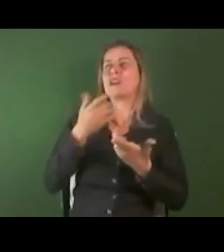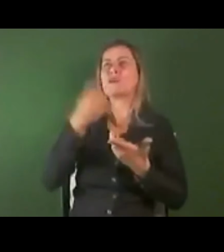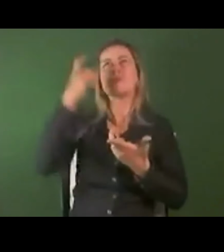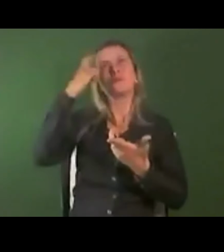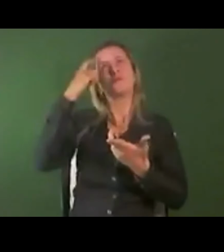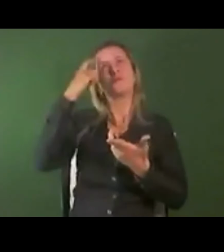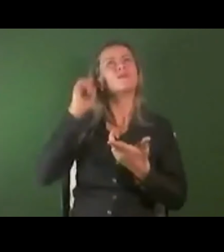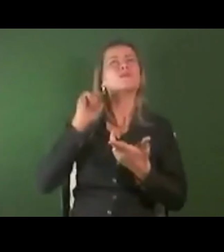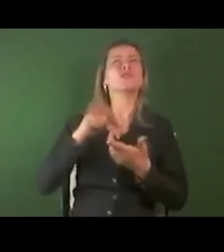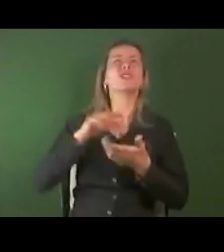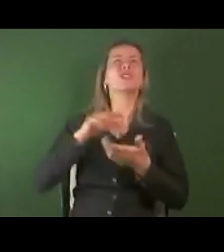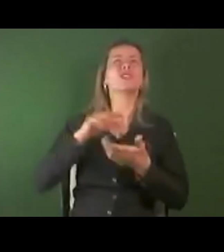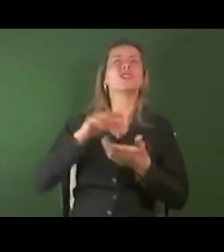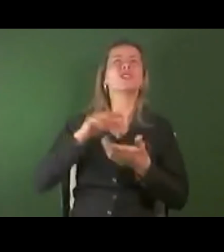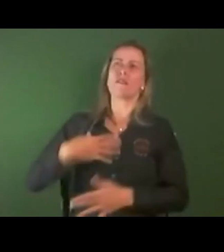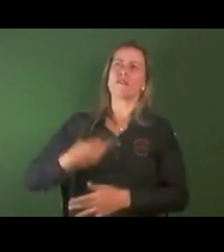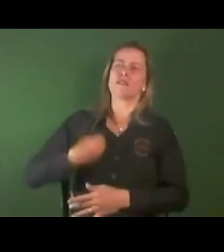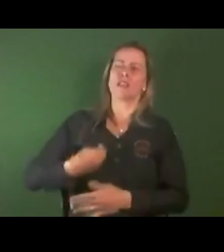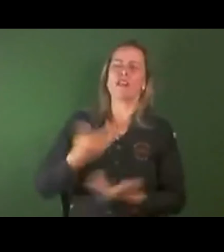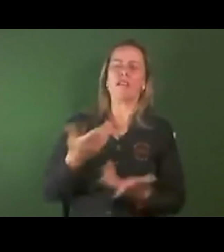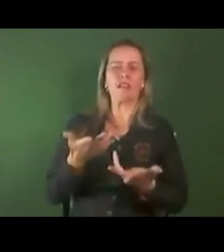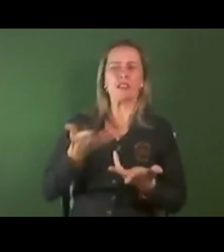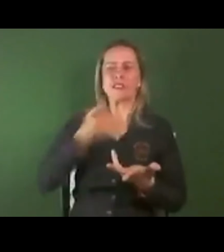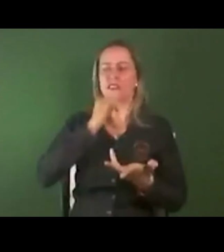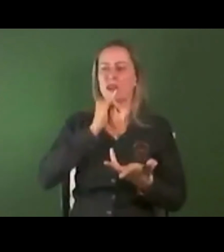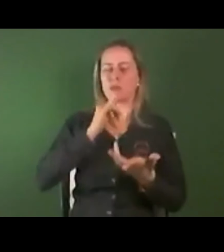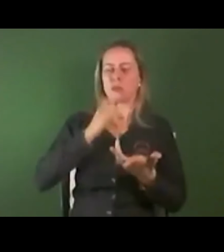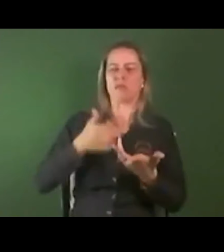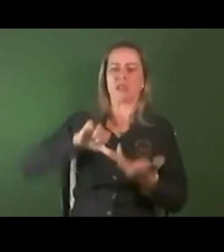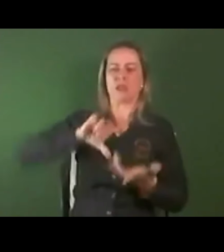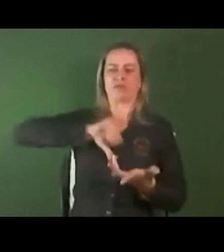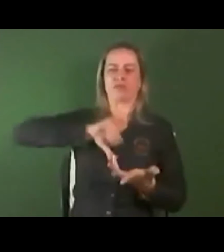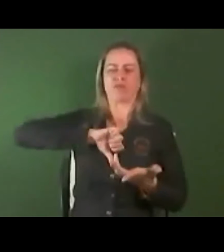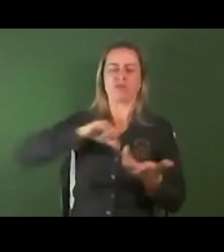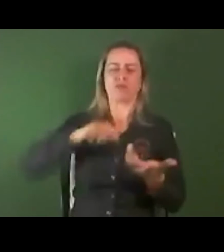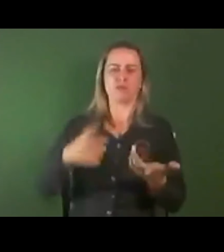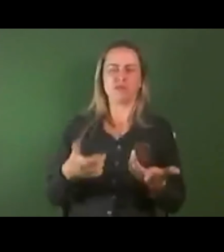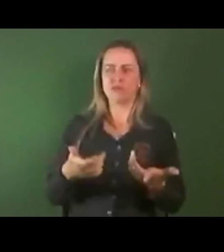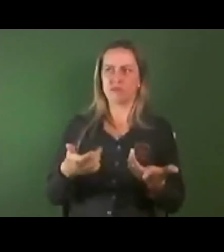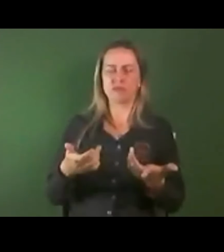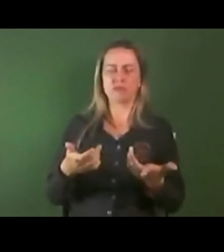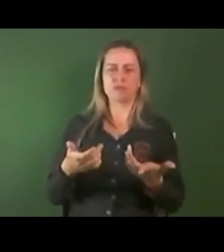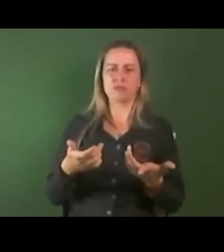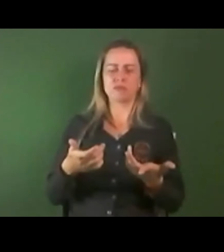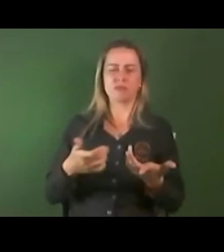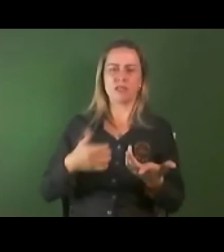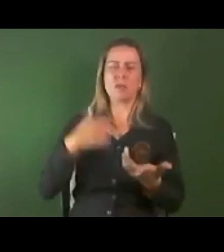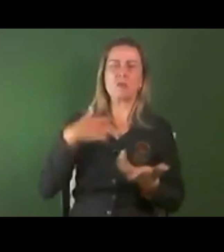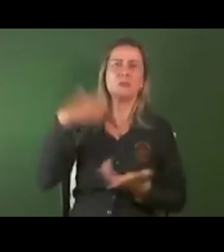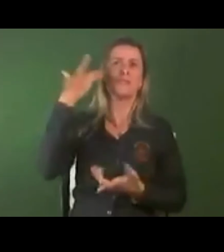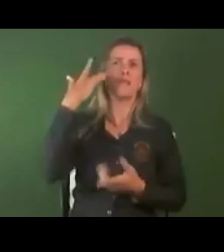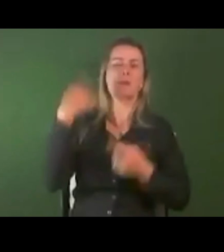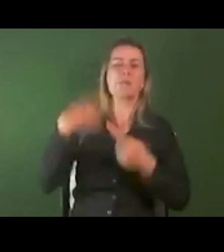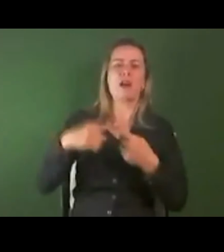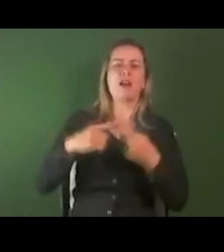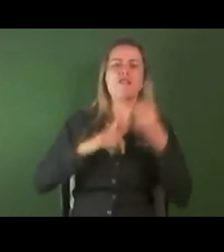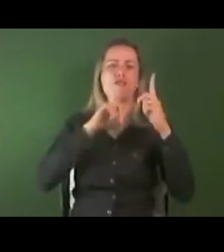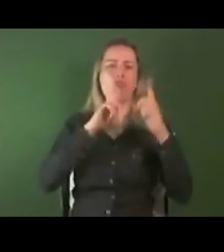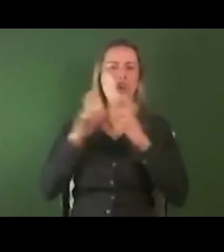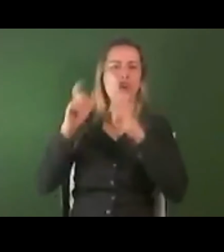que ele fazia, ele não via sentido mais, ele não achava que nada do que ele fazia... Ele fala assim, não sei por que continuo fotografando,